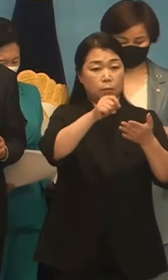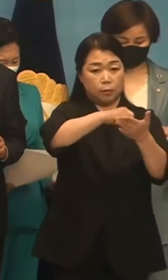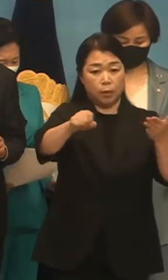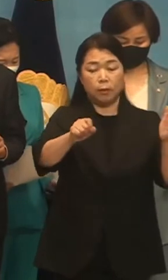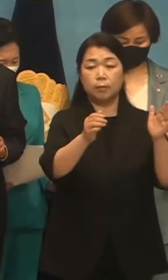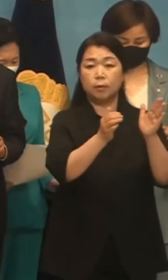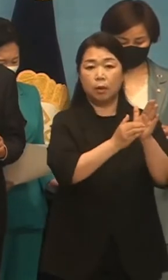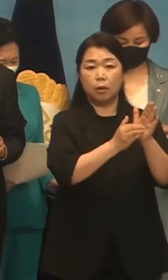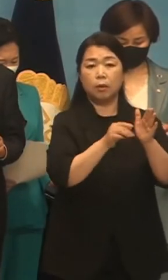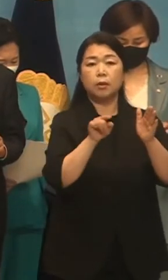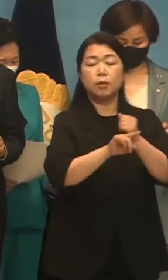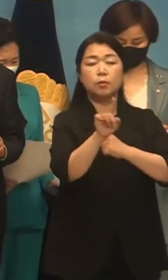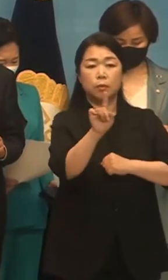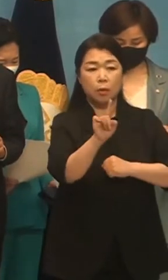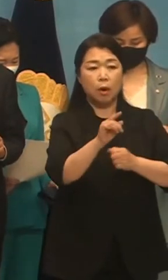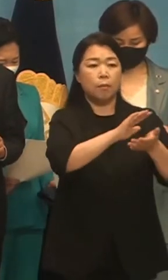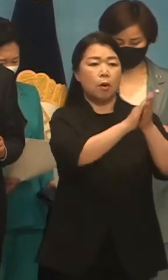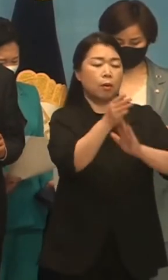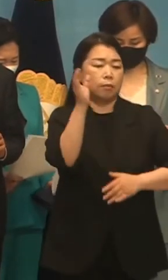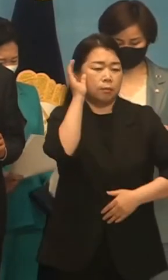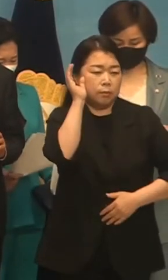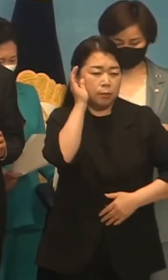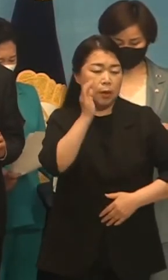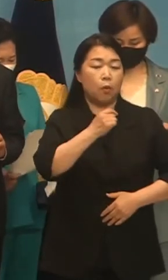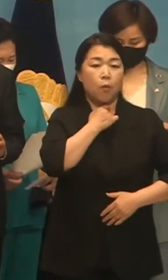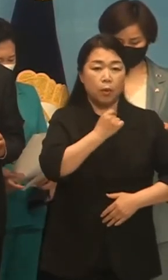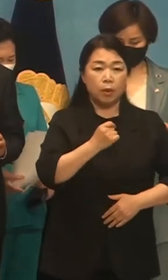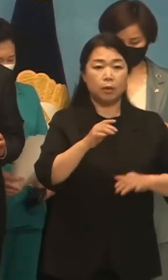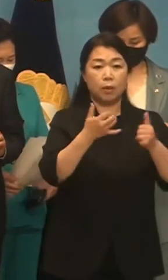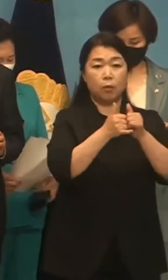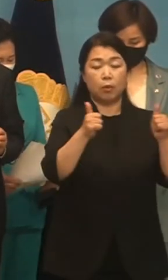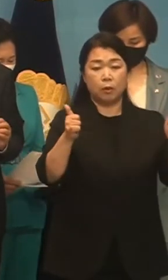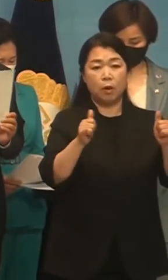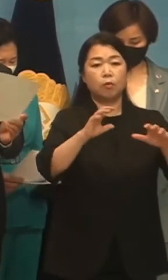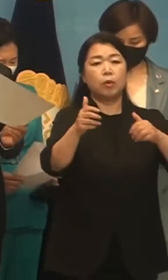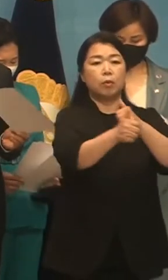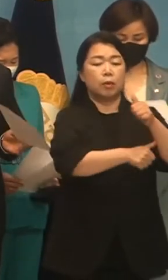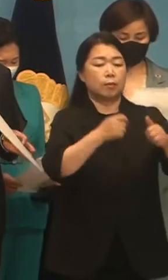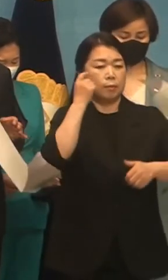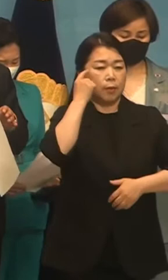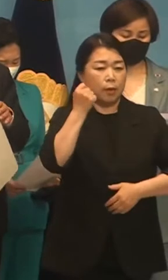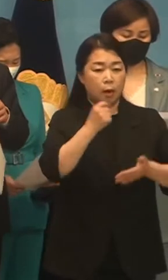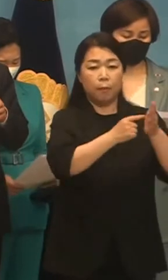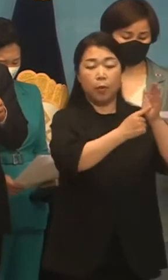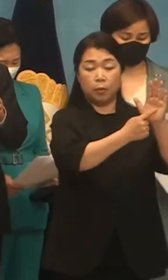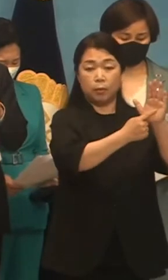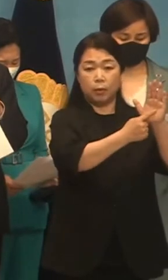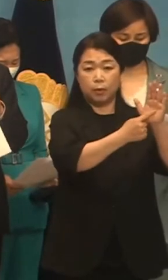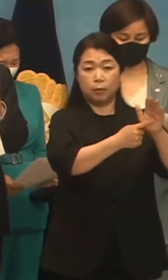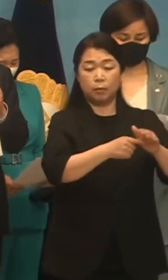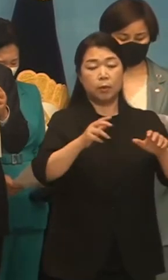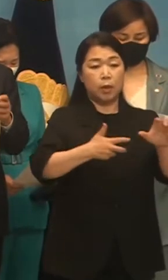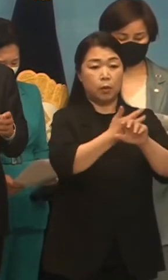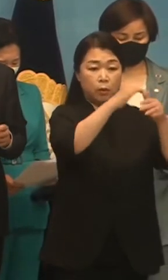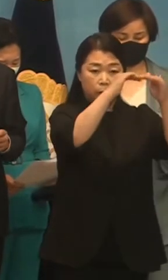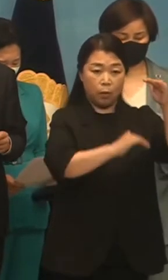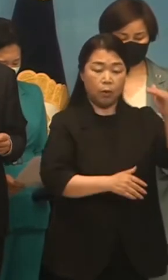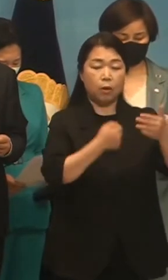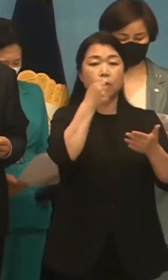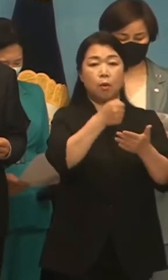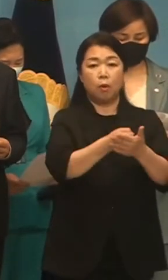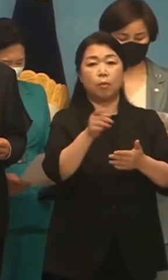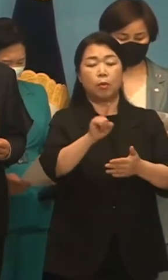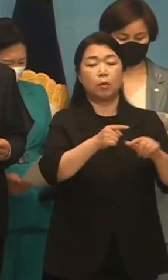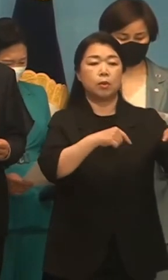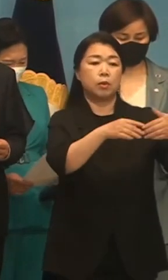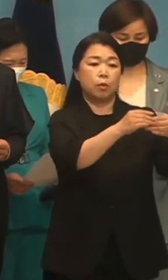주셨습니다. 이는 당의 변화와 혁신을 갈망하는 당원과 국민 국회의원들의 의지의 표현입니다. 개정안의 내용과 결과는